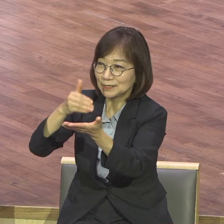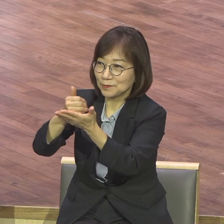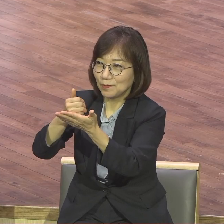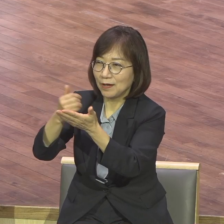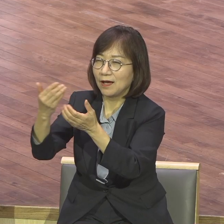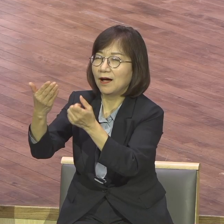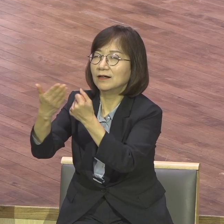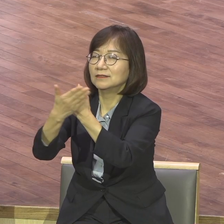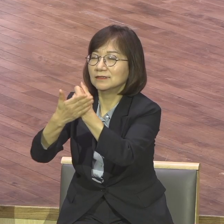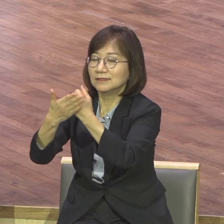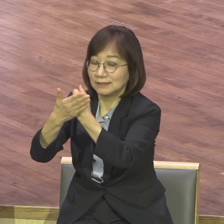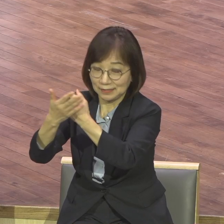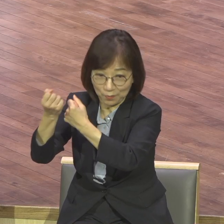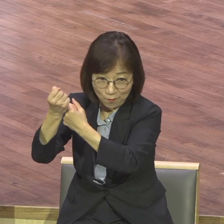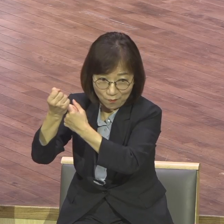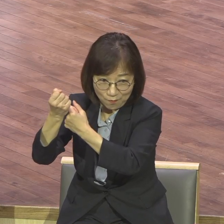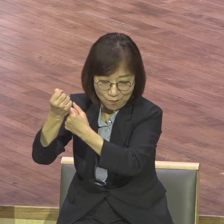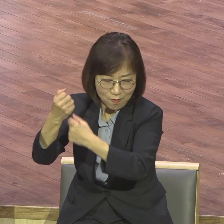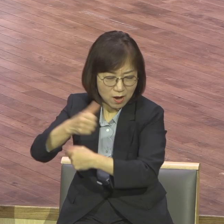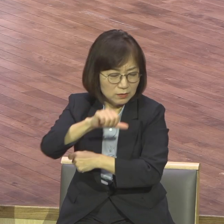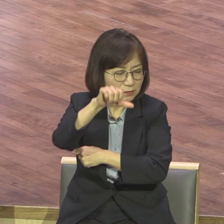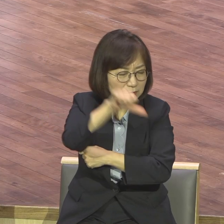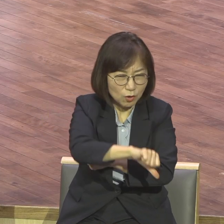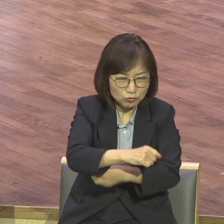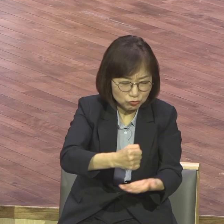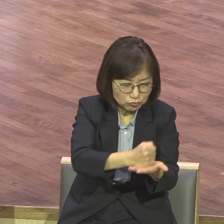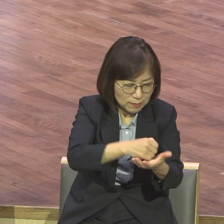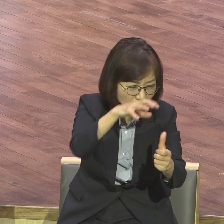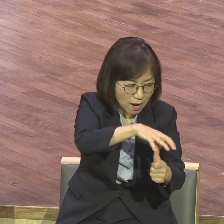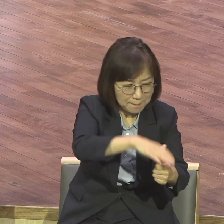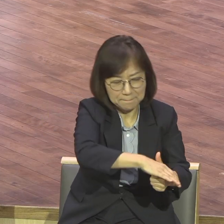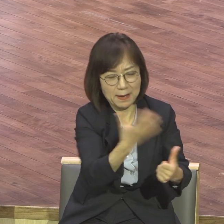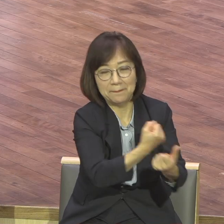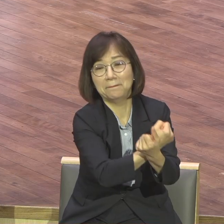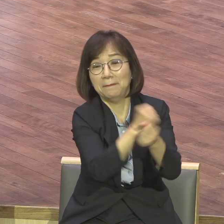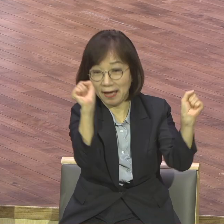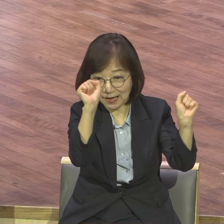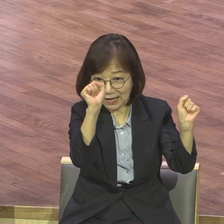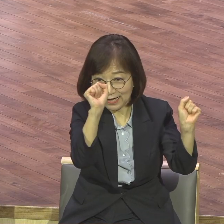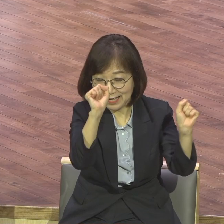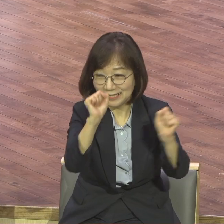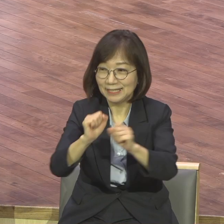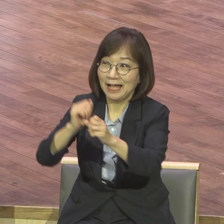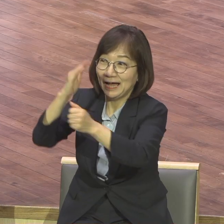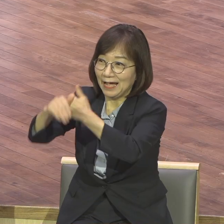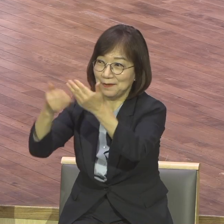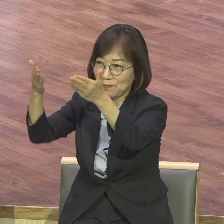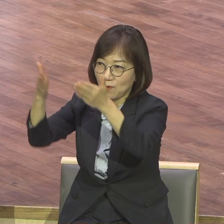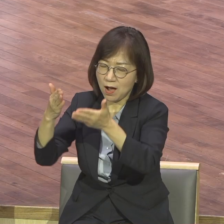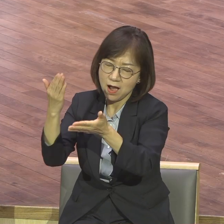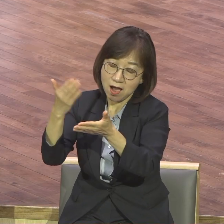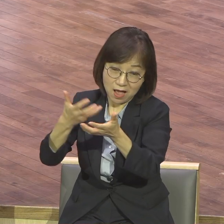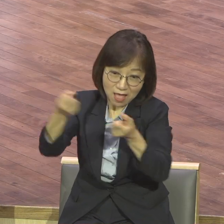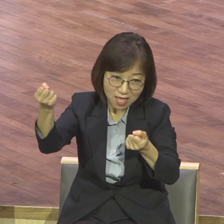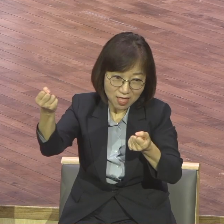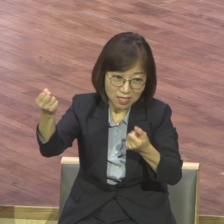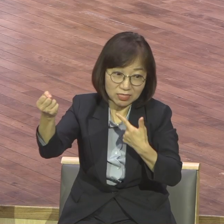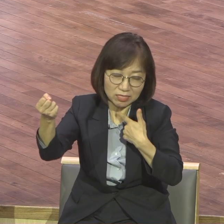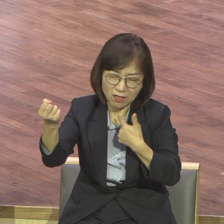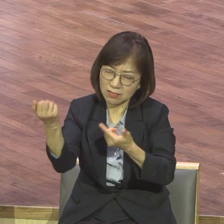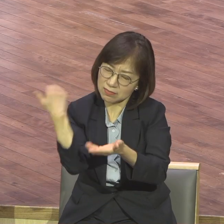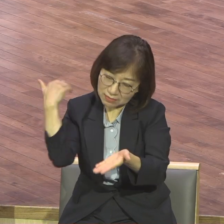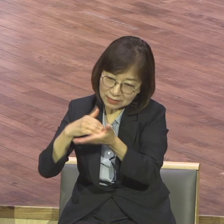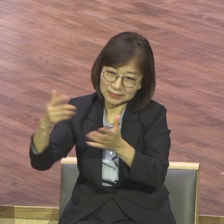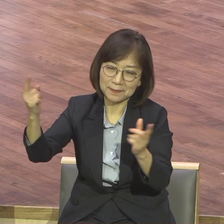통해서 이 저주의 운명에서 완전히 벗어나서 하나님과의 관계가 다시금 회복이 되었다.